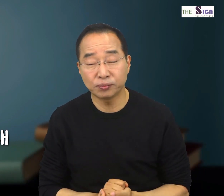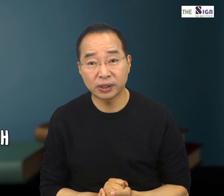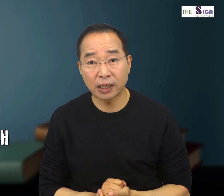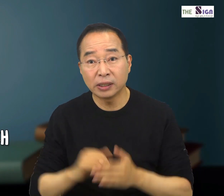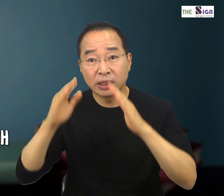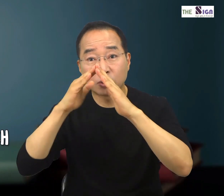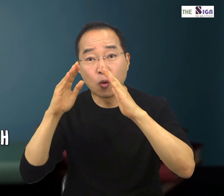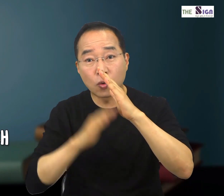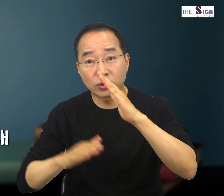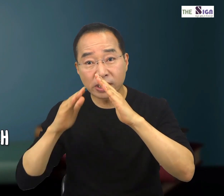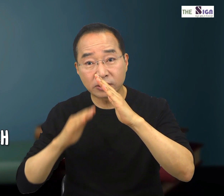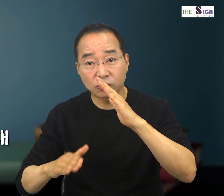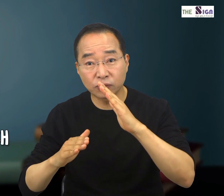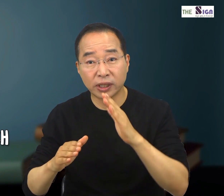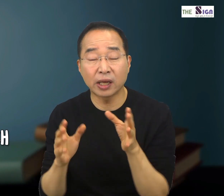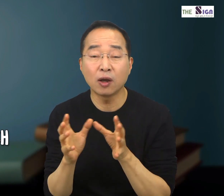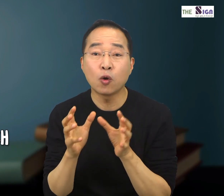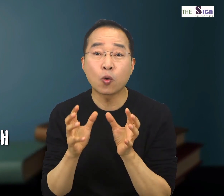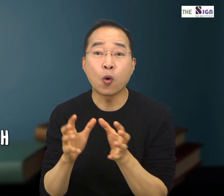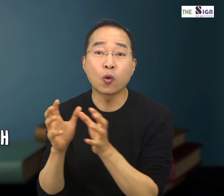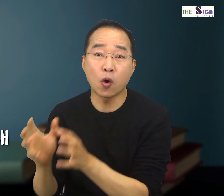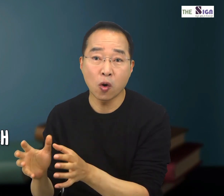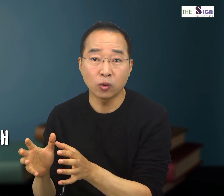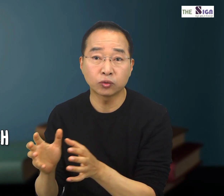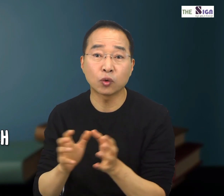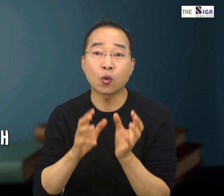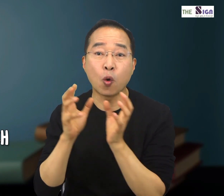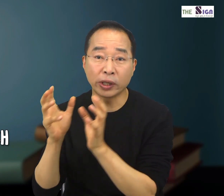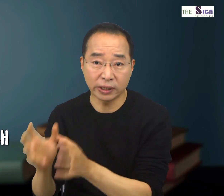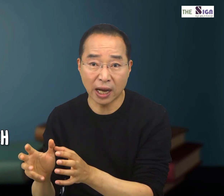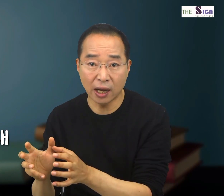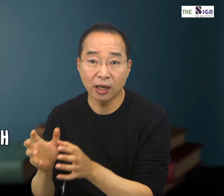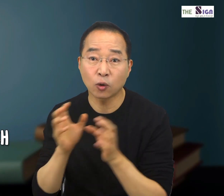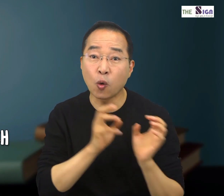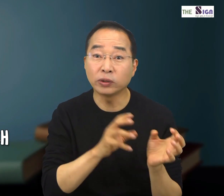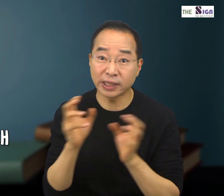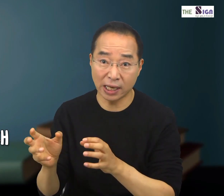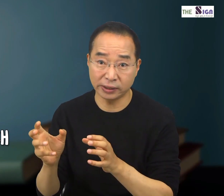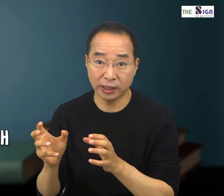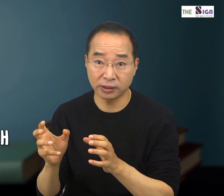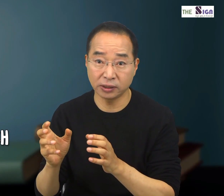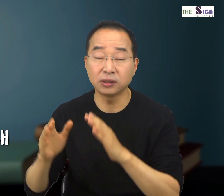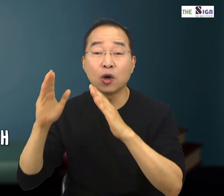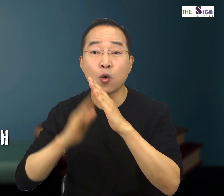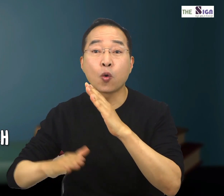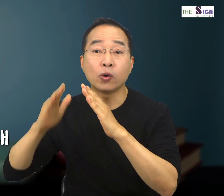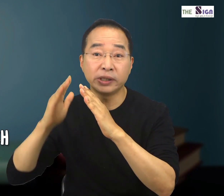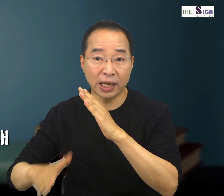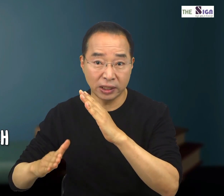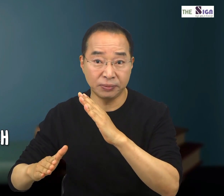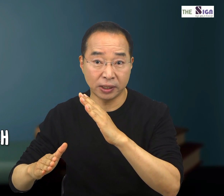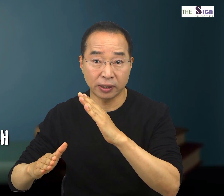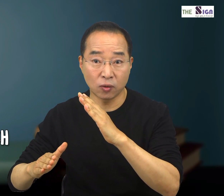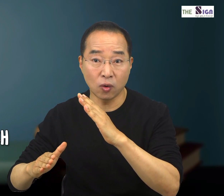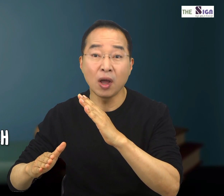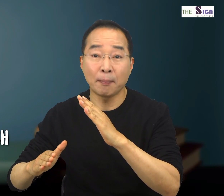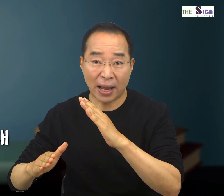써줍니다. 이 공공자를 써준 게 공이다, 공사할 때 쓰는 공이라는 의미가 되고,